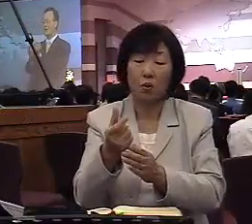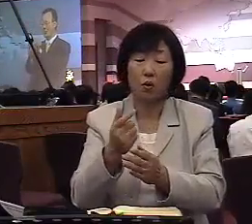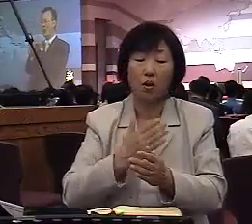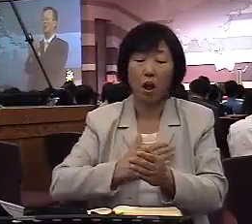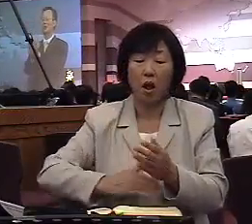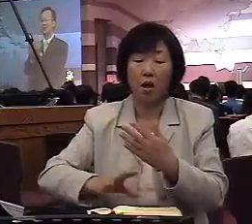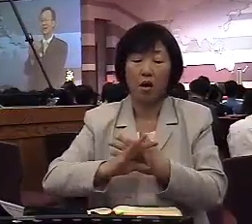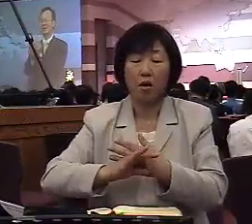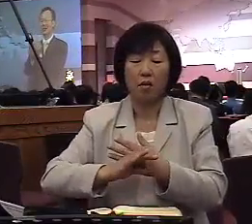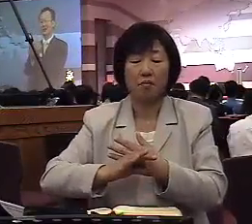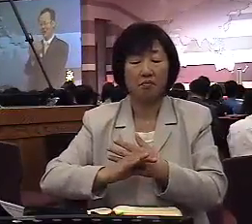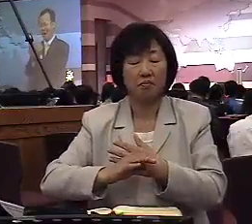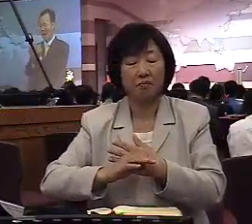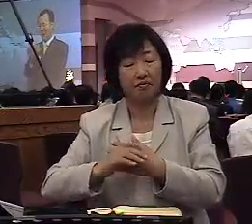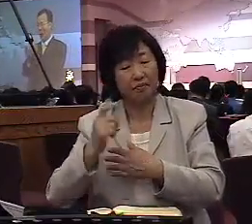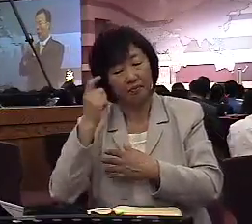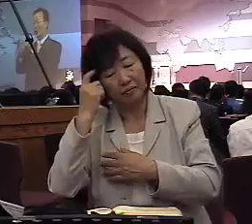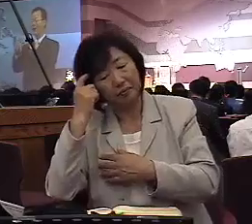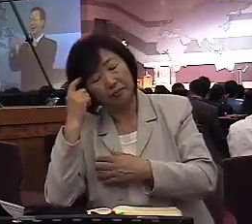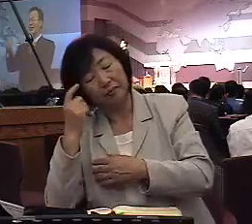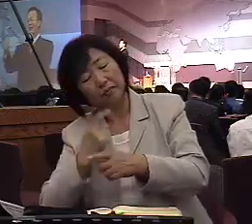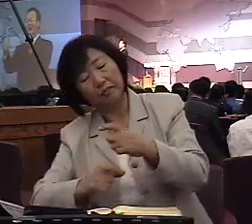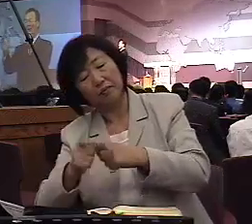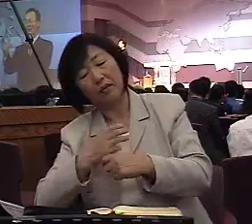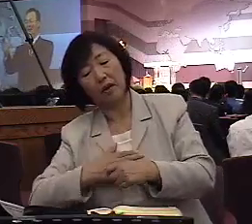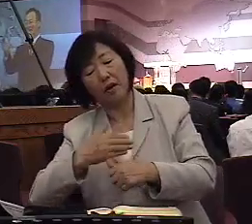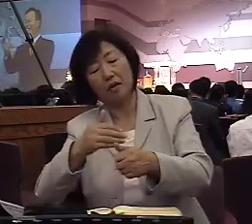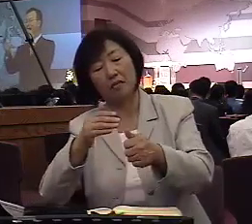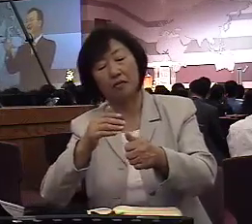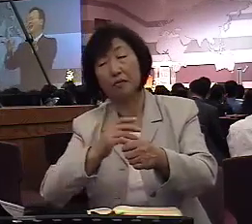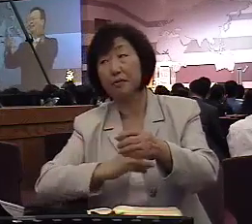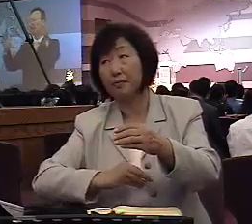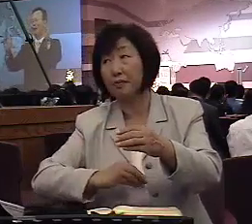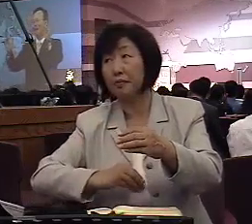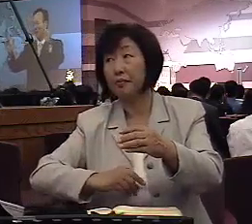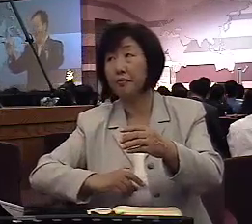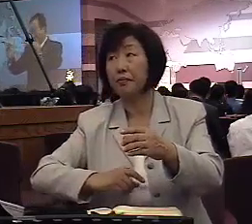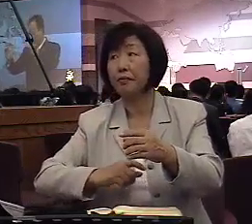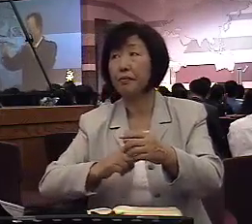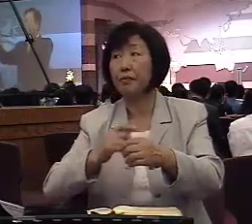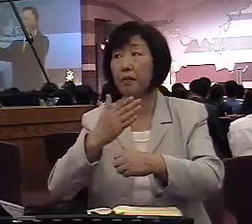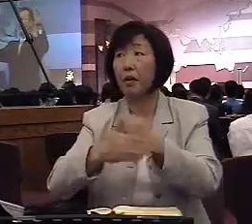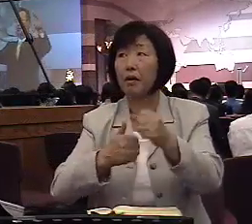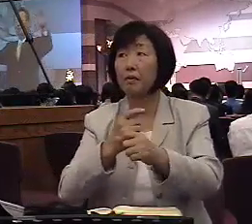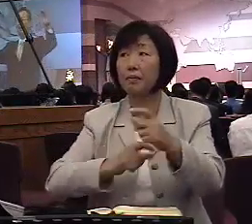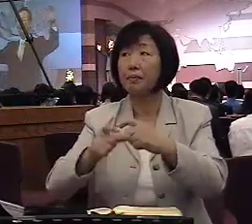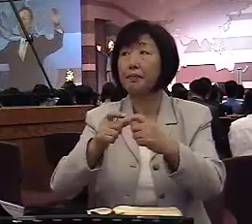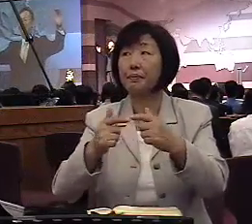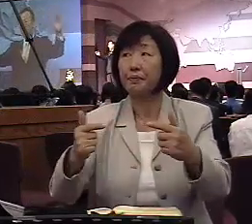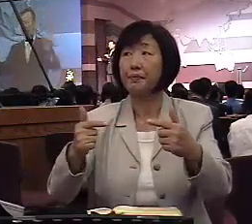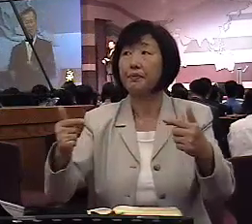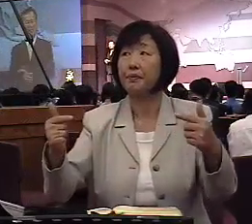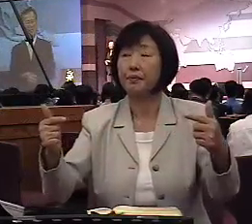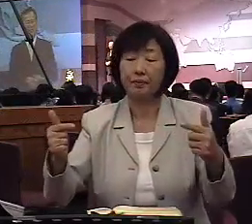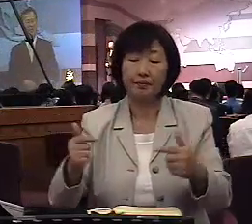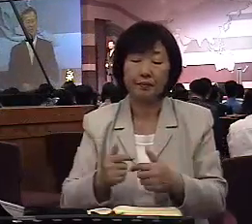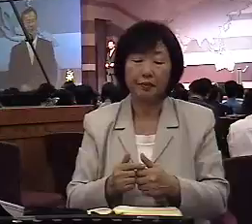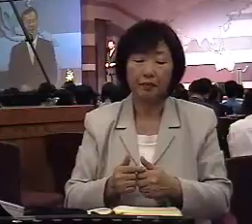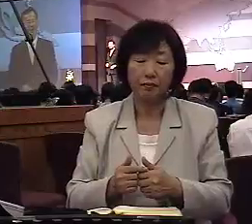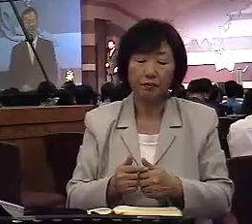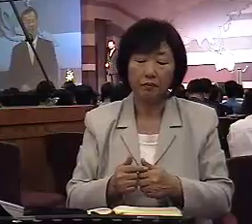아는 개념은 거기서 끝납니다. 그러나 더욱더 알아갈수록 그만큼 하나님은 더 크고, 더욱더 알아갈수록 그만큼 하나님은 더